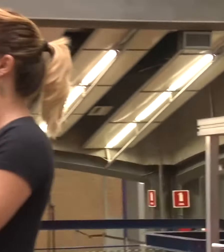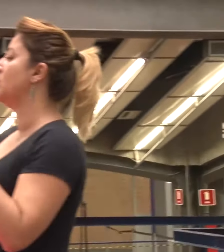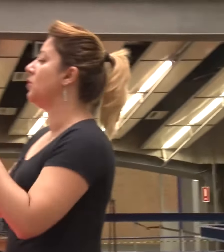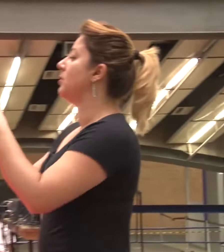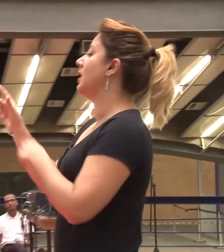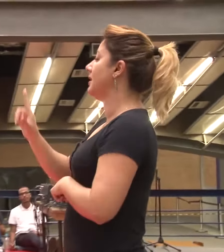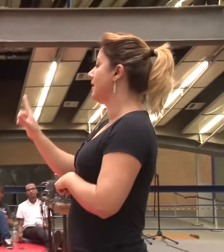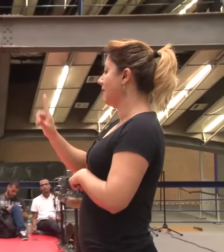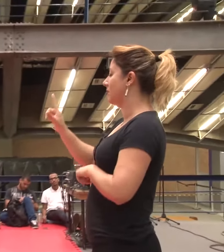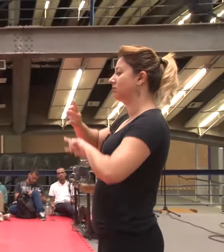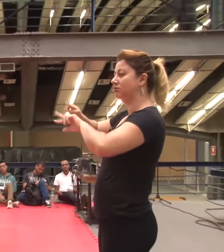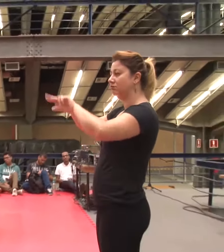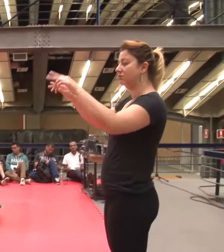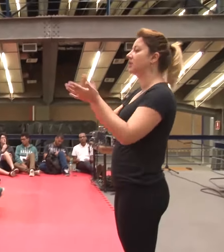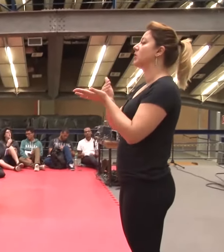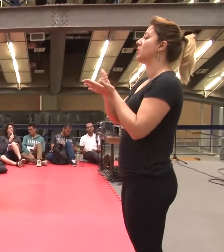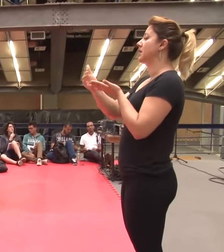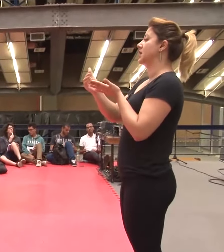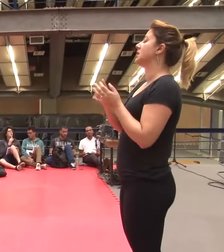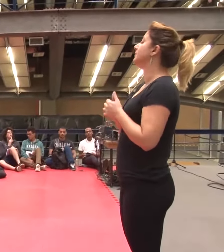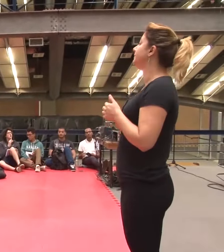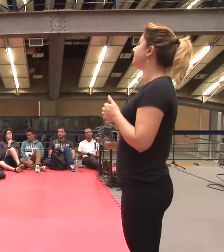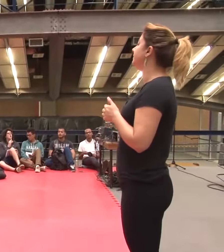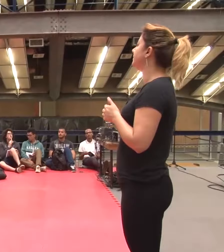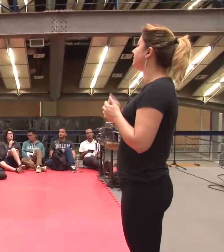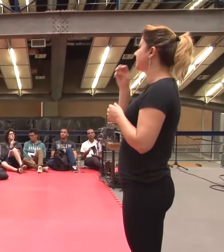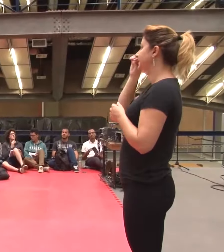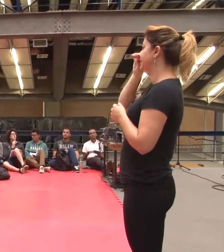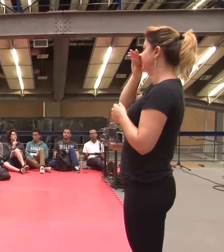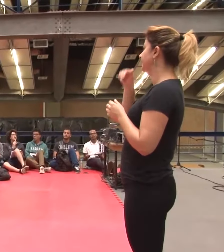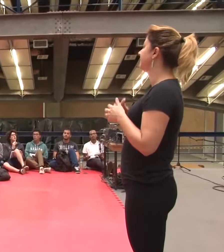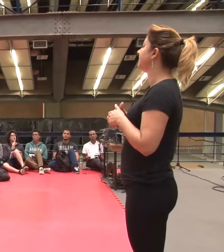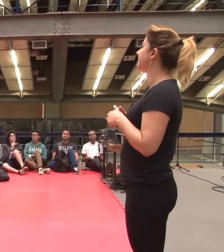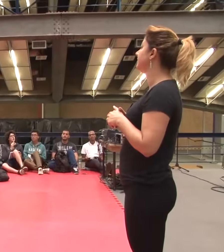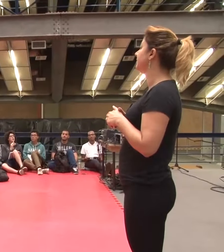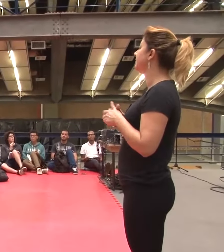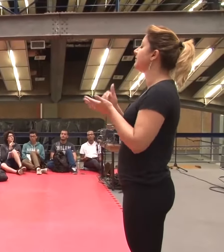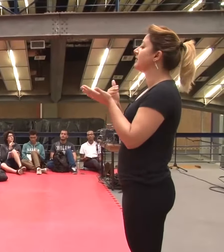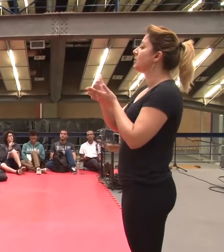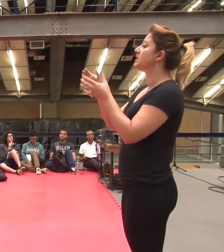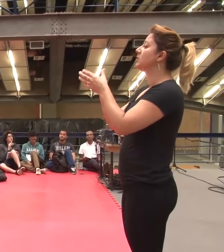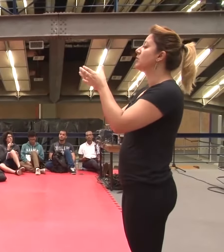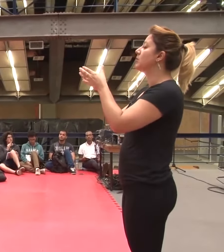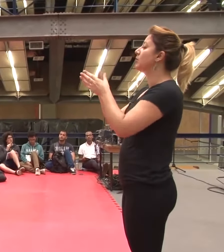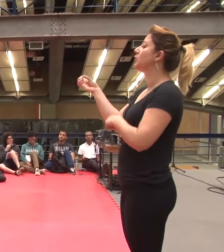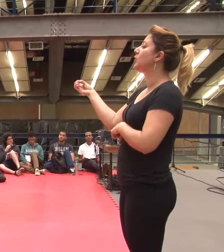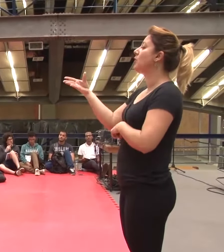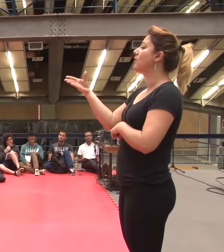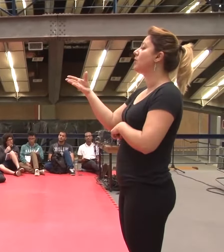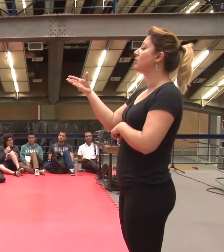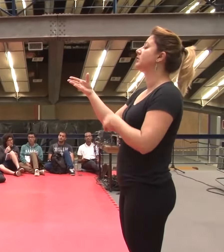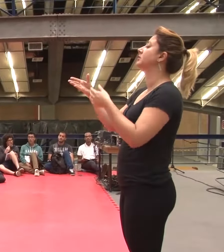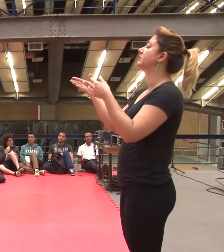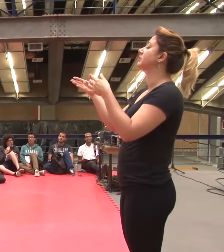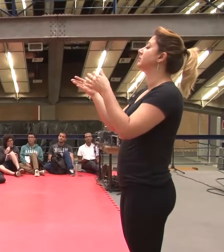Eu começo, né, com os neoclássicos, né? Ou com os